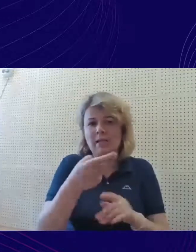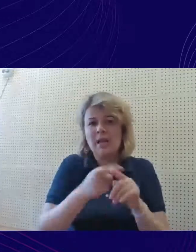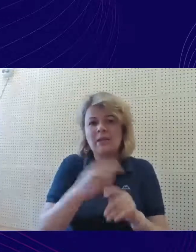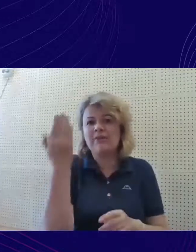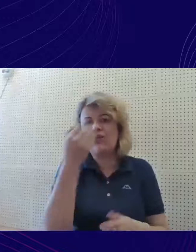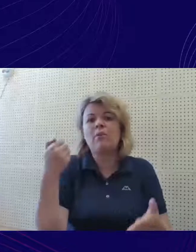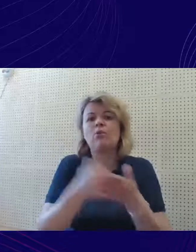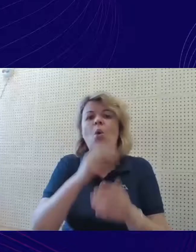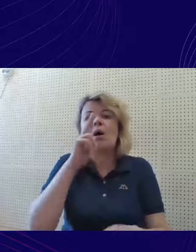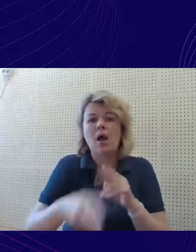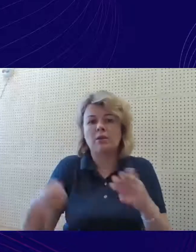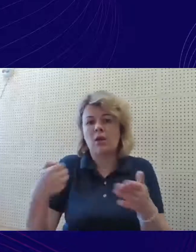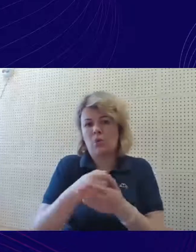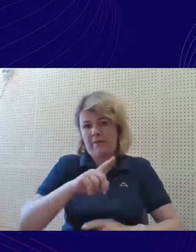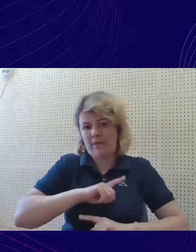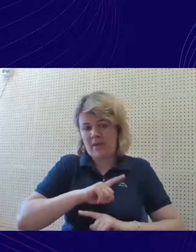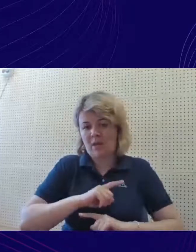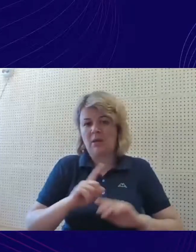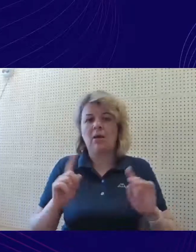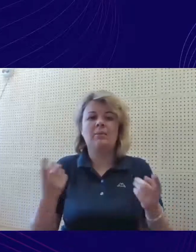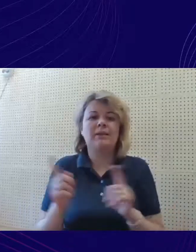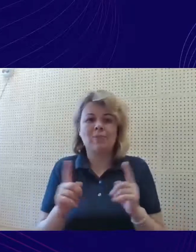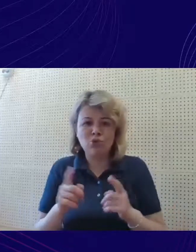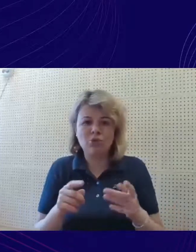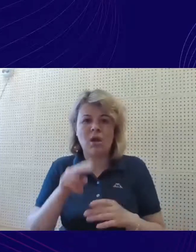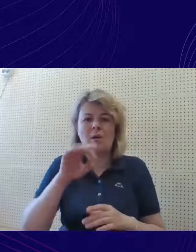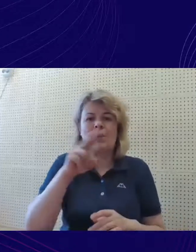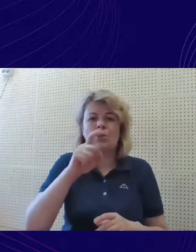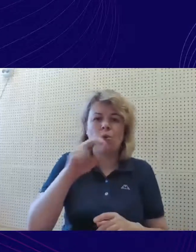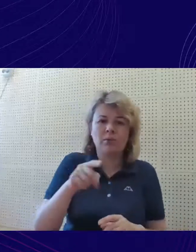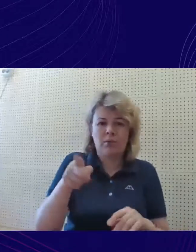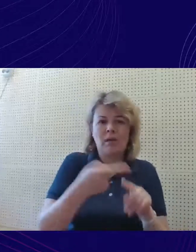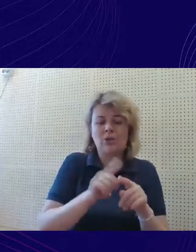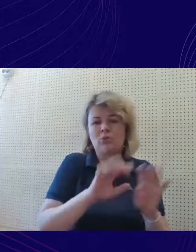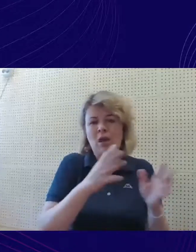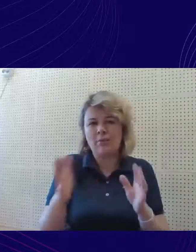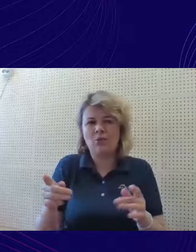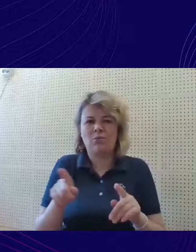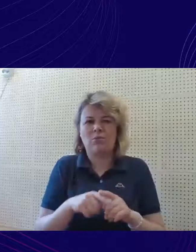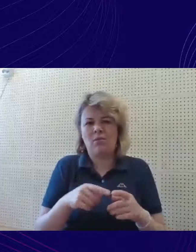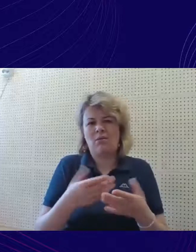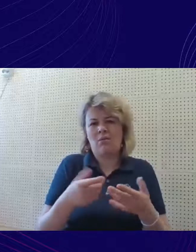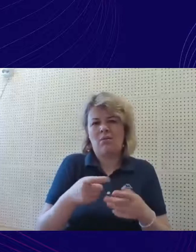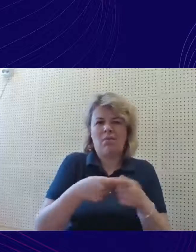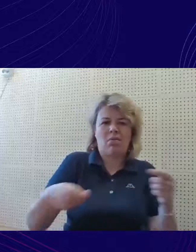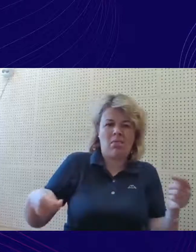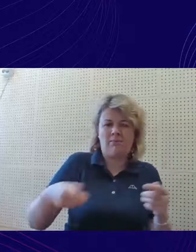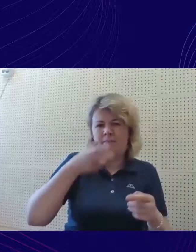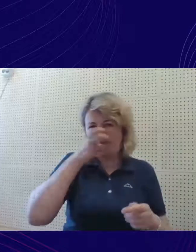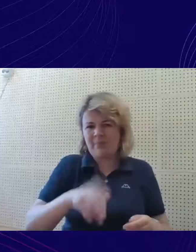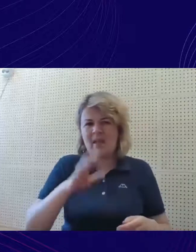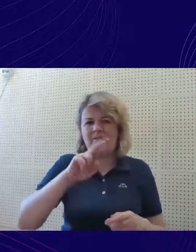что подход к этому событию, он такой вялый и так мало интересный,